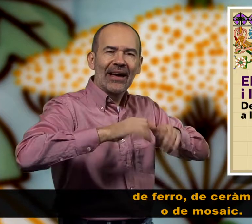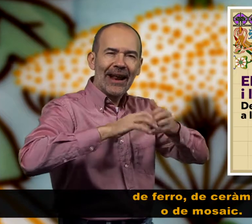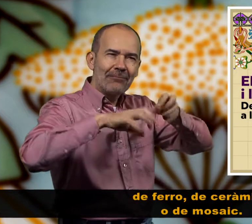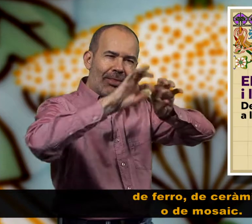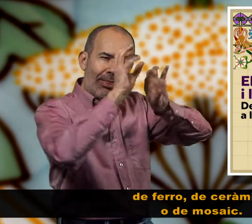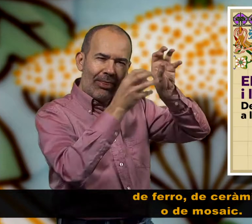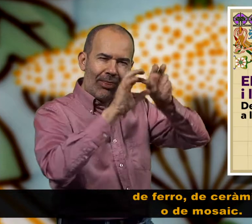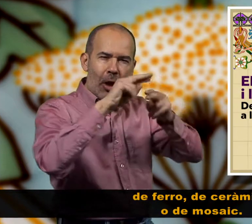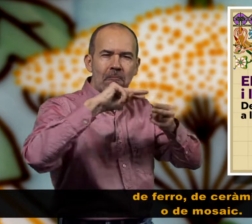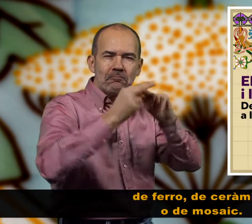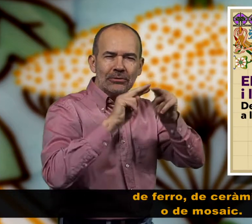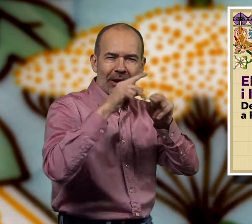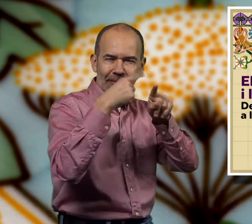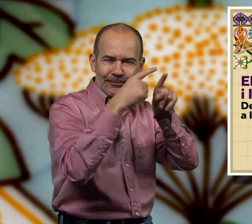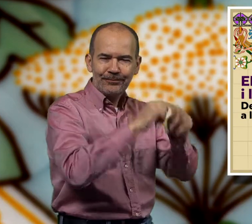ceràmica o de mosaic.